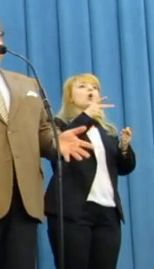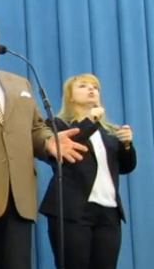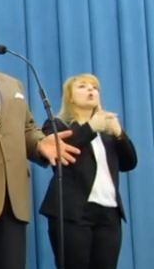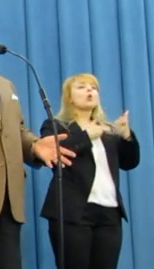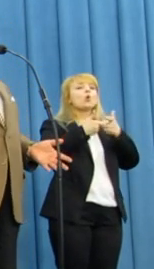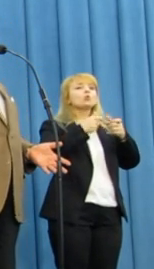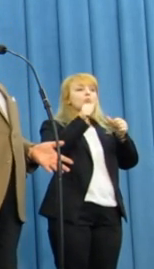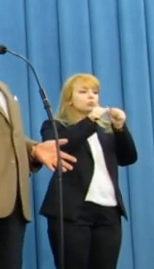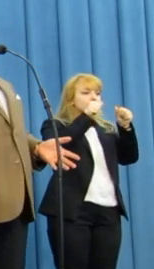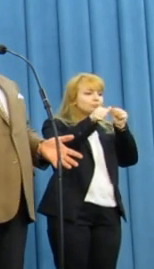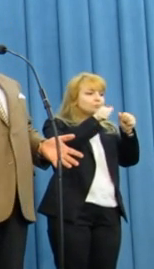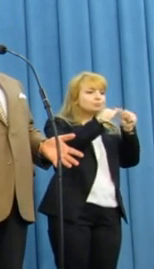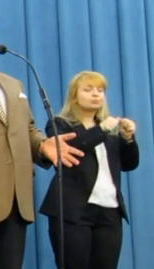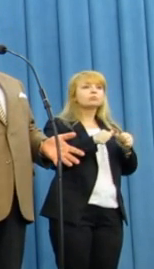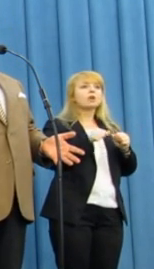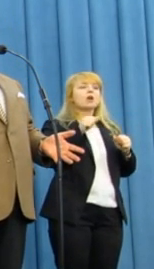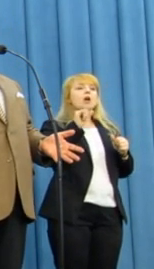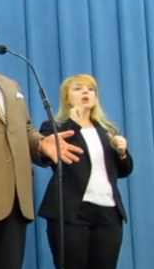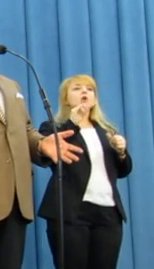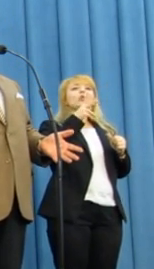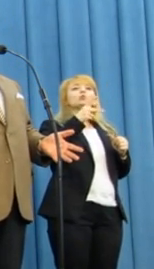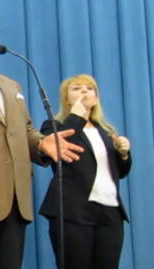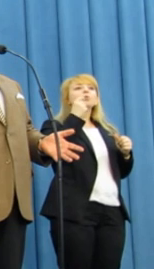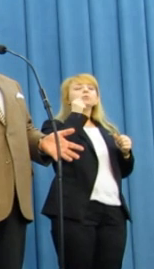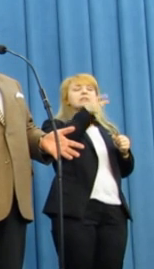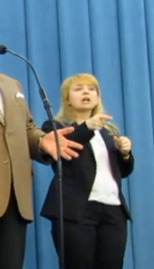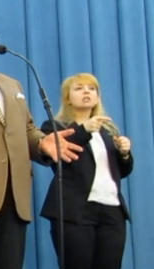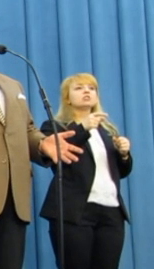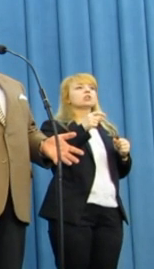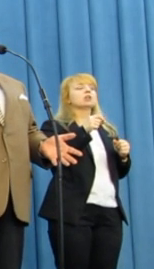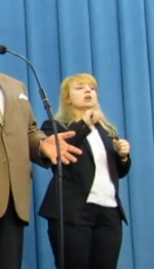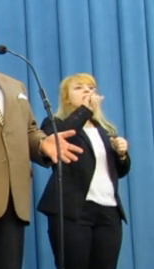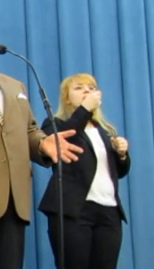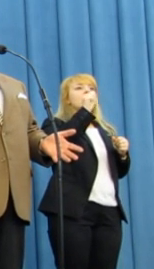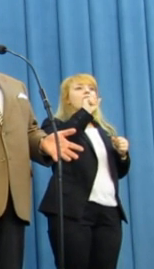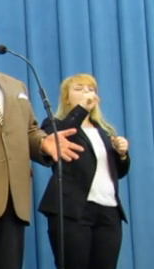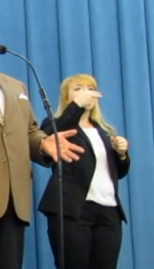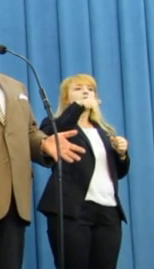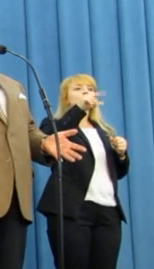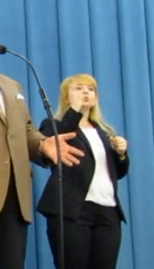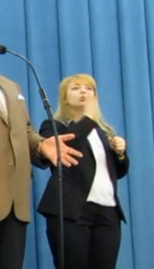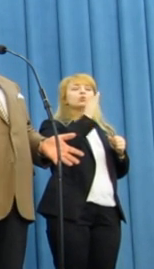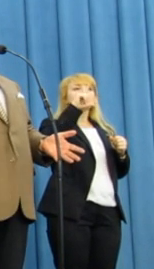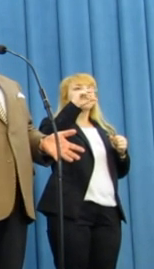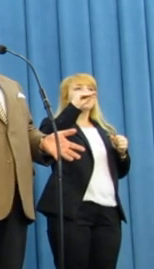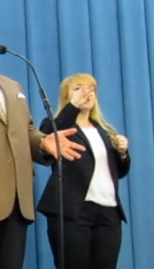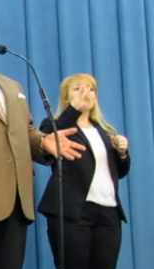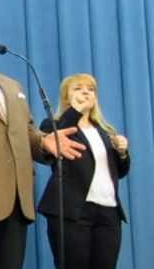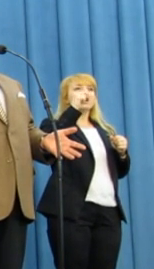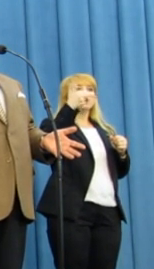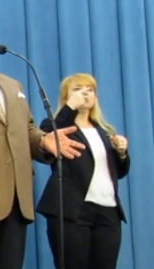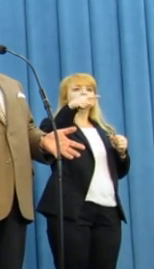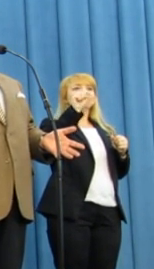trałowe, między innymi ten, co oskarżał Janusza Lewandowskiego, kiedyś, pamiętacie, w końcu po 7 latach umorzone, co Marka Ungiera